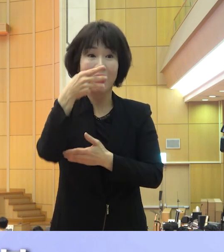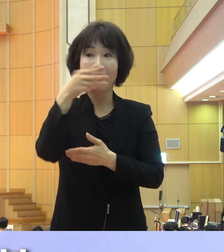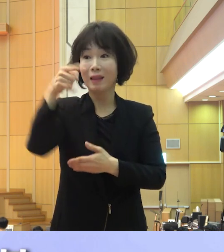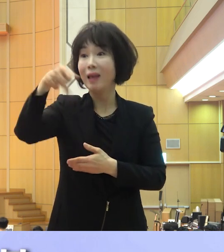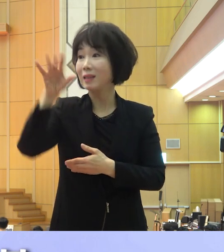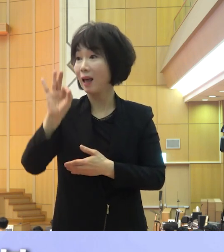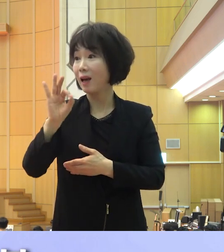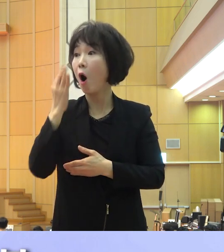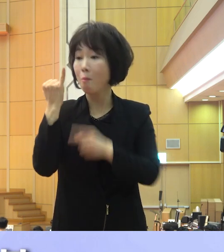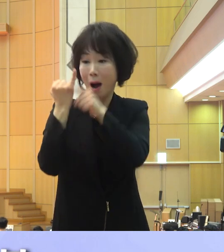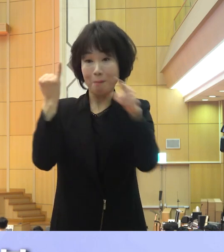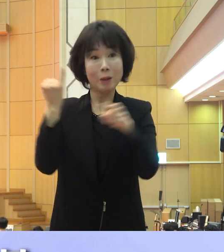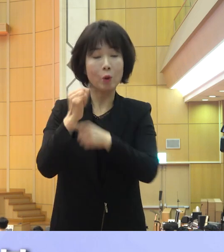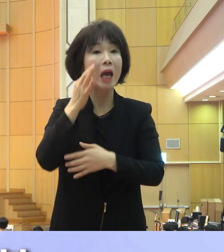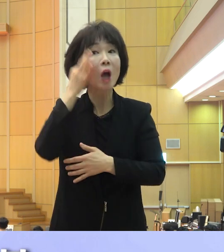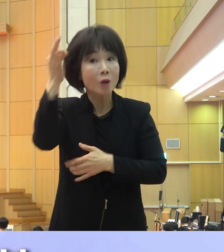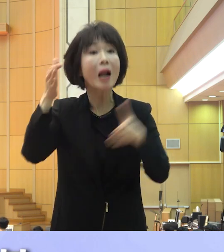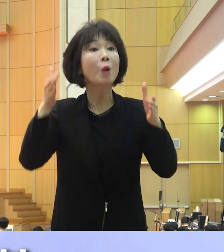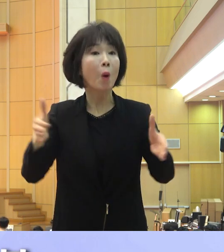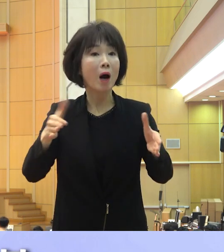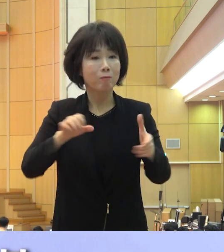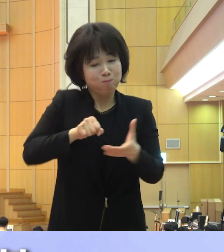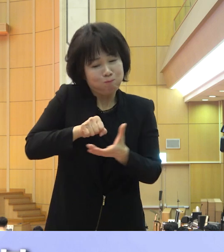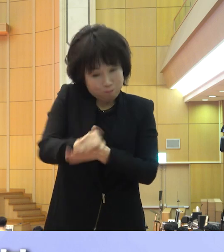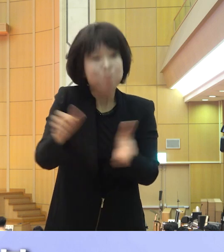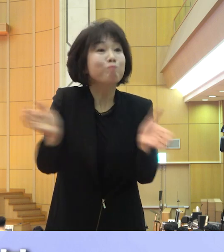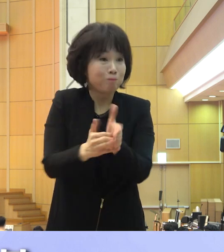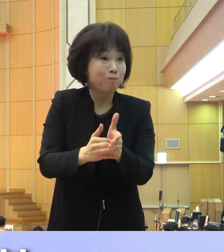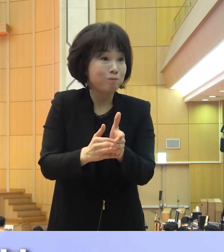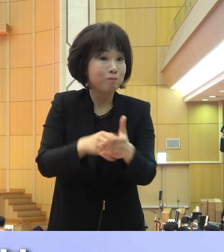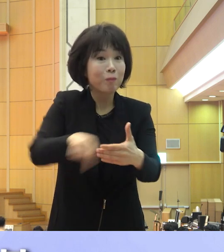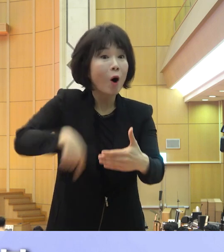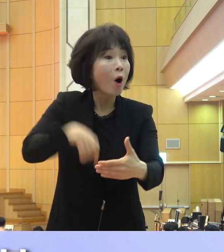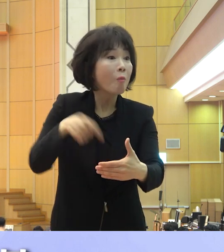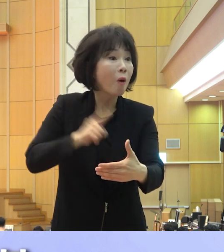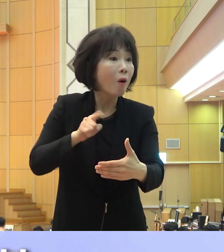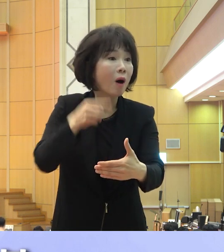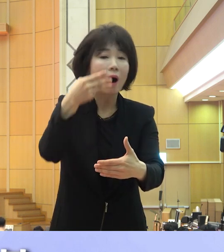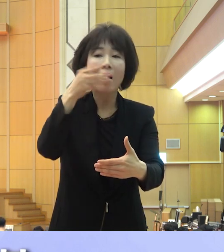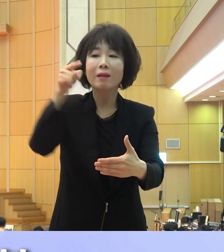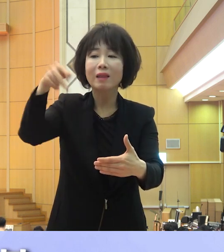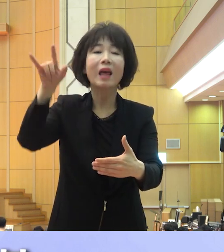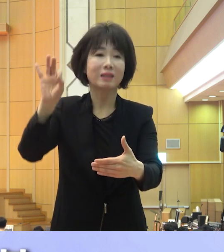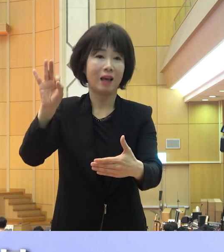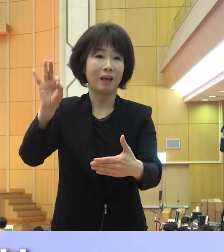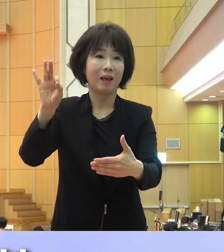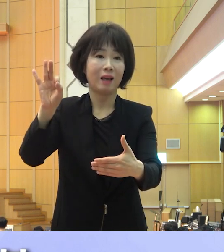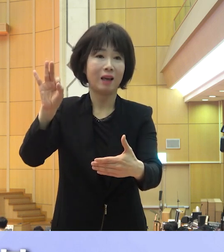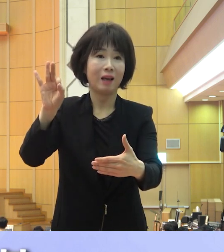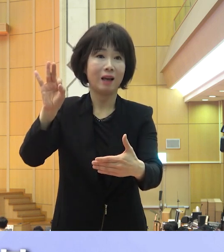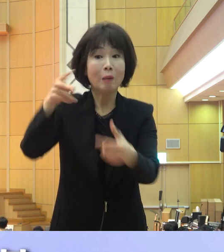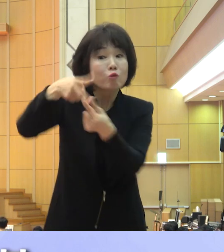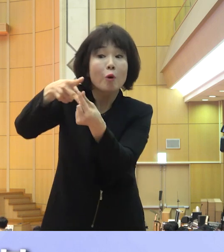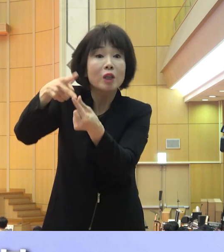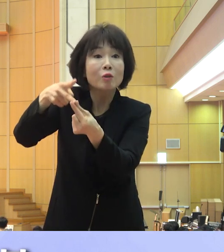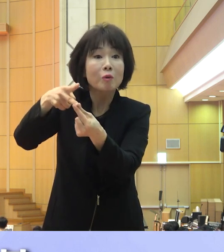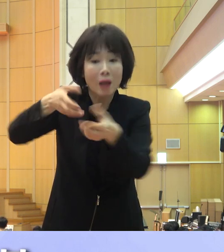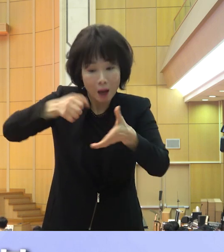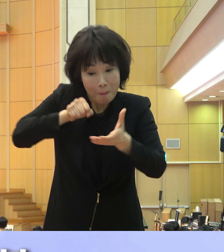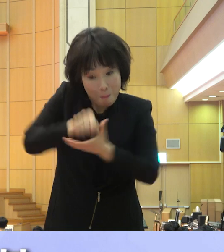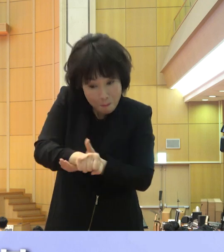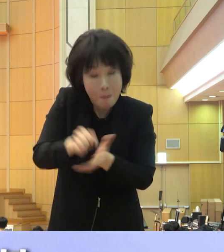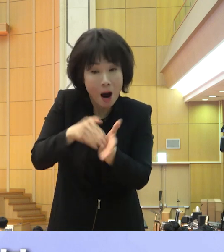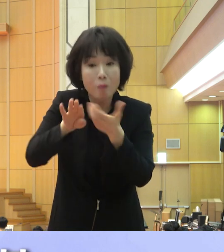태생으로 10달 동안 있다가 10달 만에 태어나게 되면 인생이라 그럽니다. 인생.